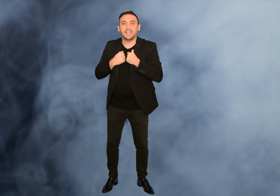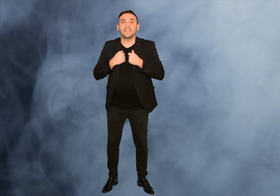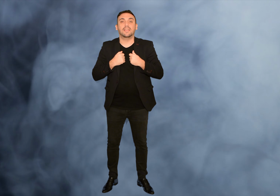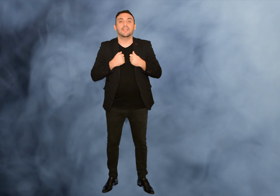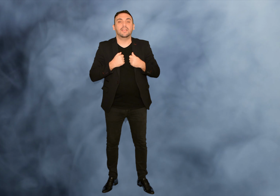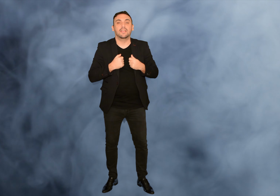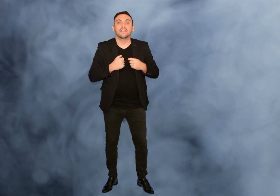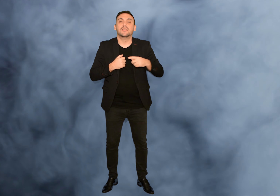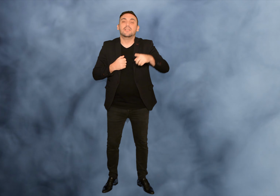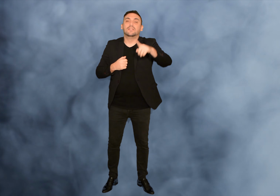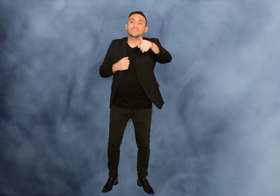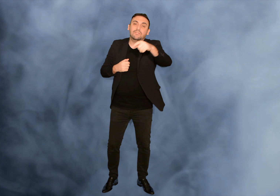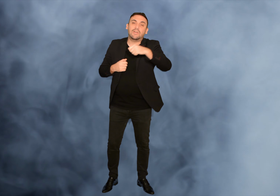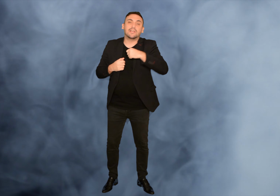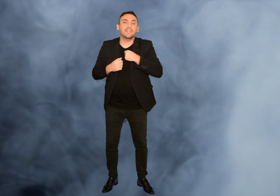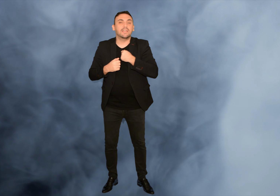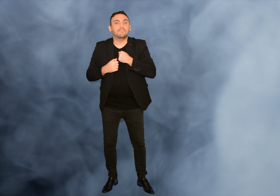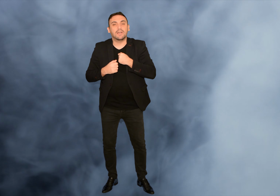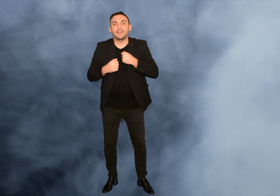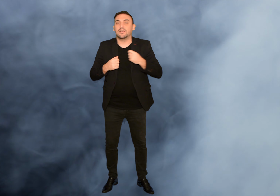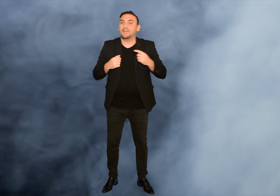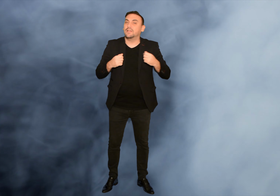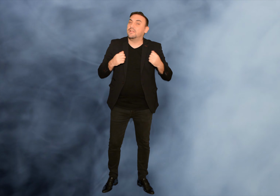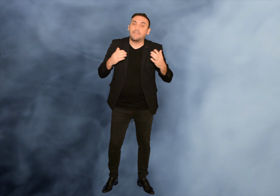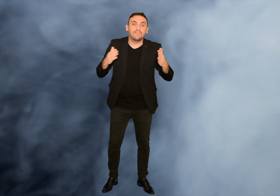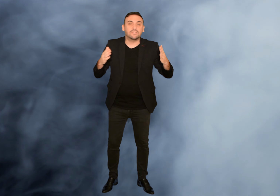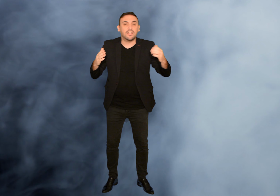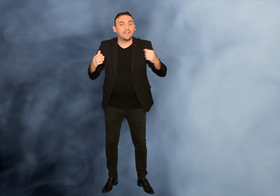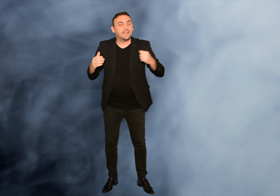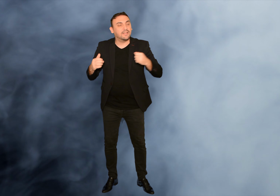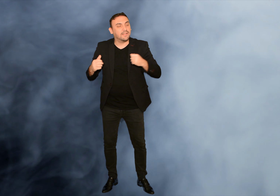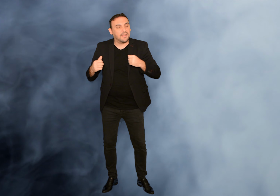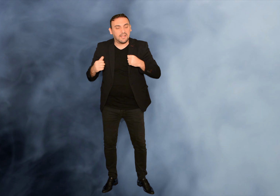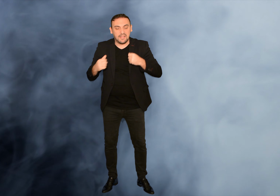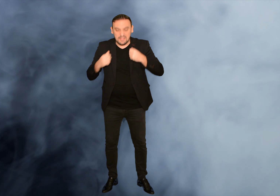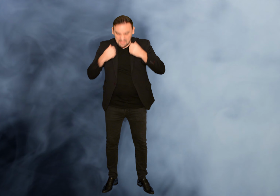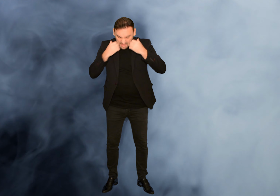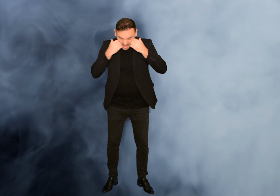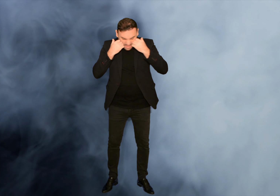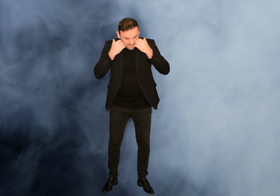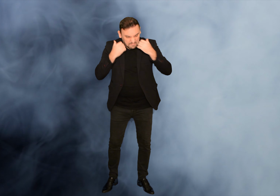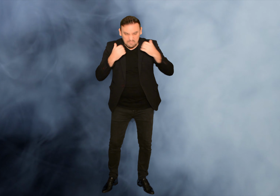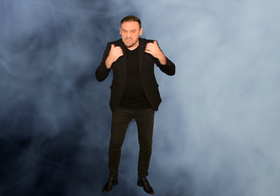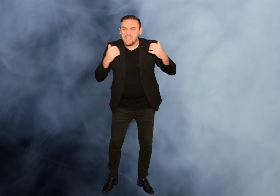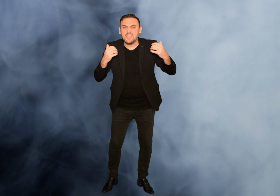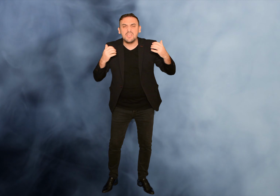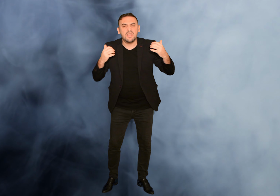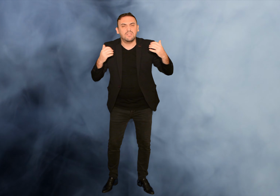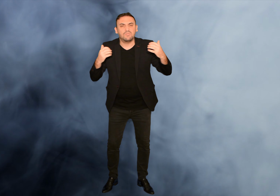Tu o lacrimă n-ai părsat Mie toate mi-au secat